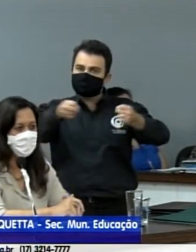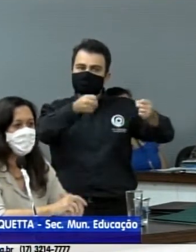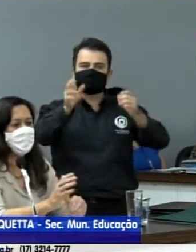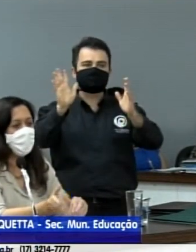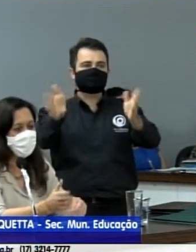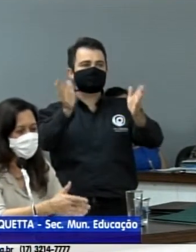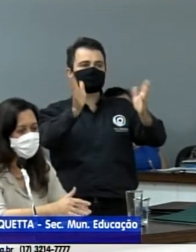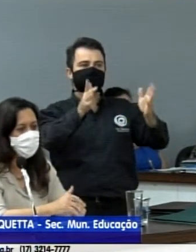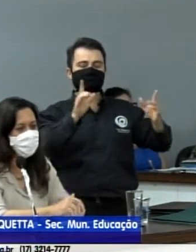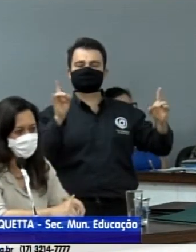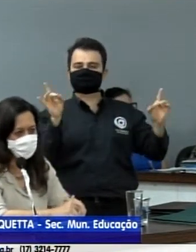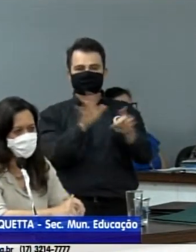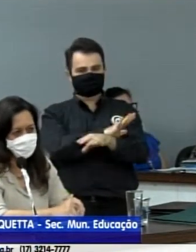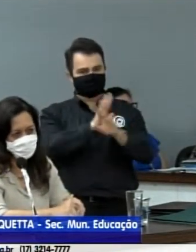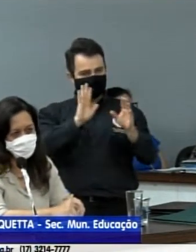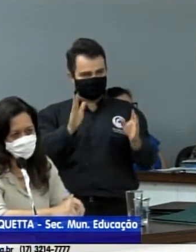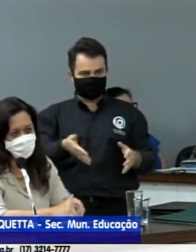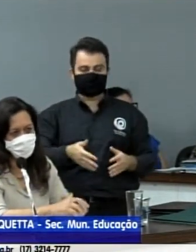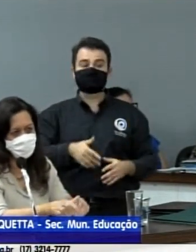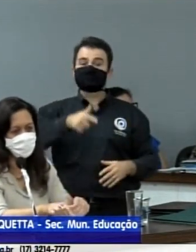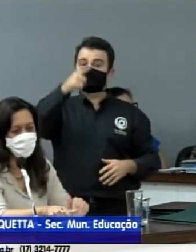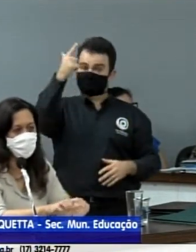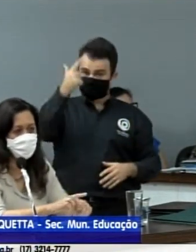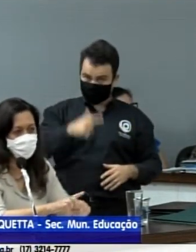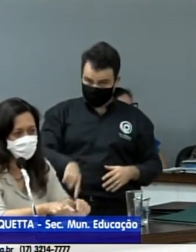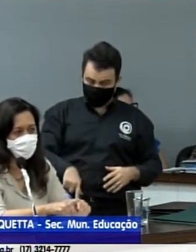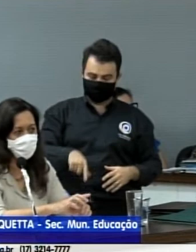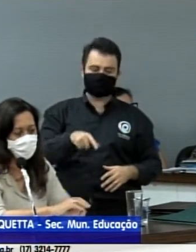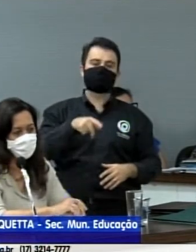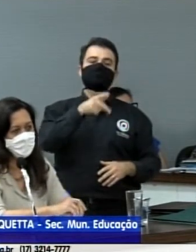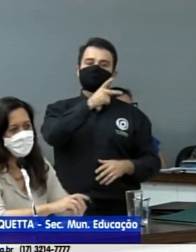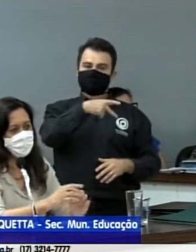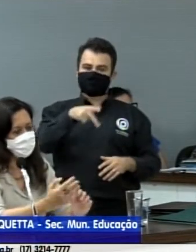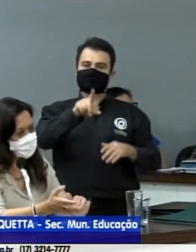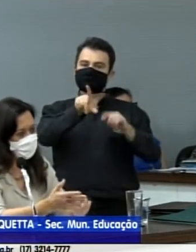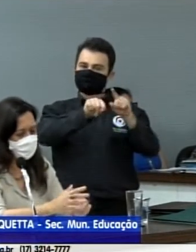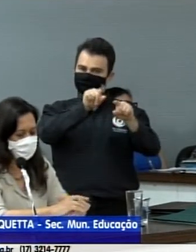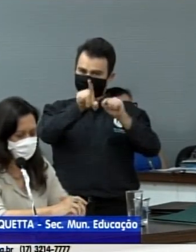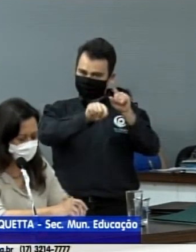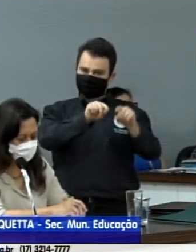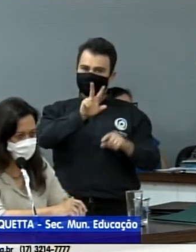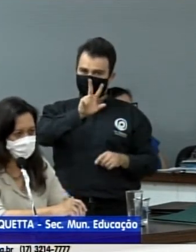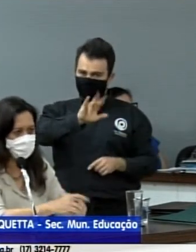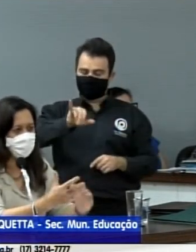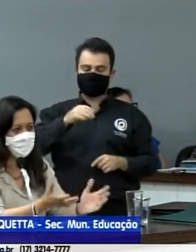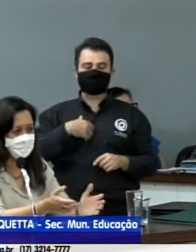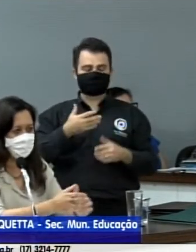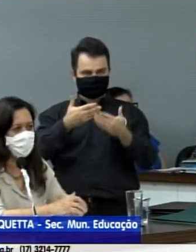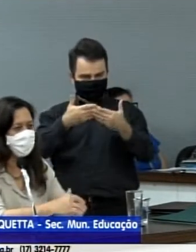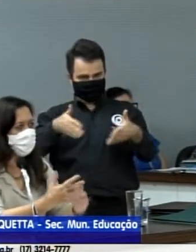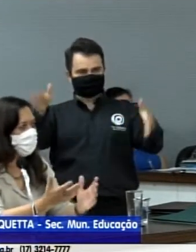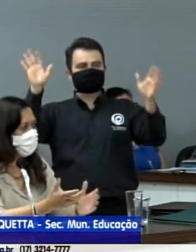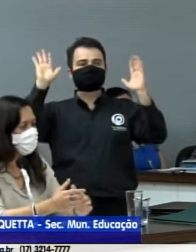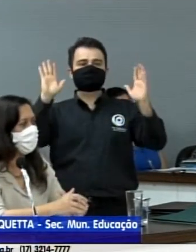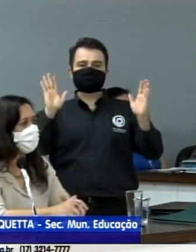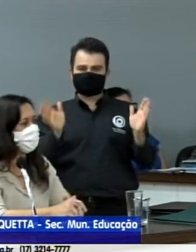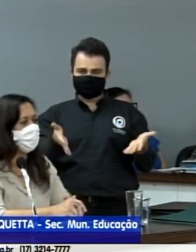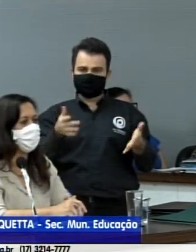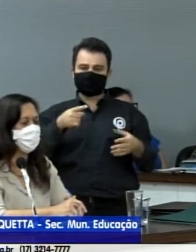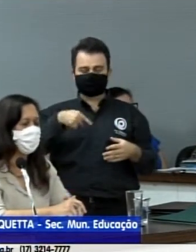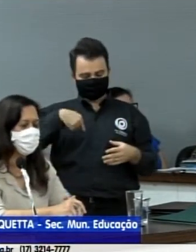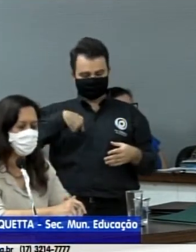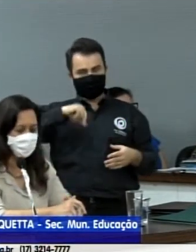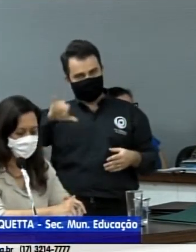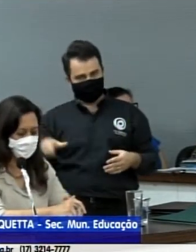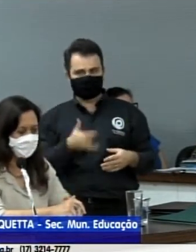E abrimos imediatamente um processo seletivo que está aberto agora, inclusive aproveitando até usando esse espaço para